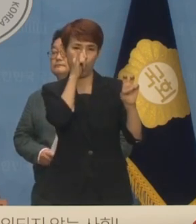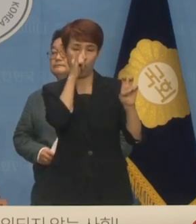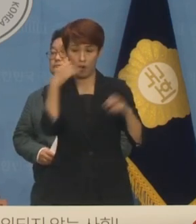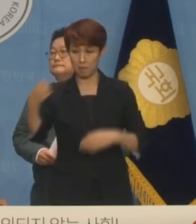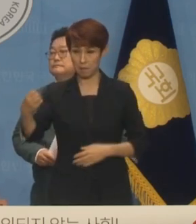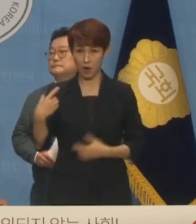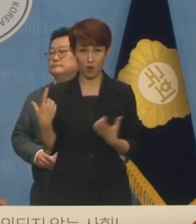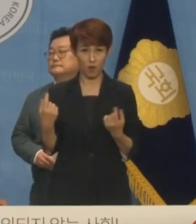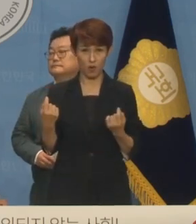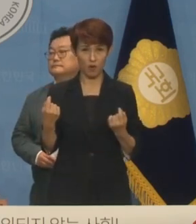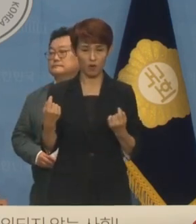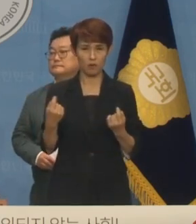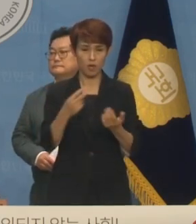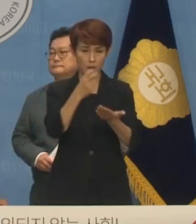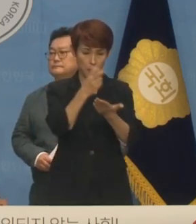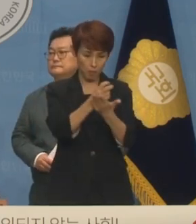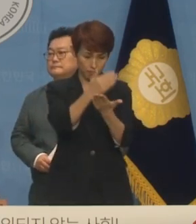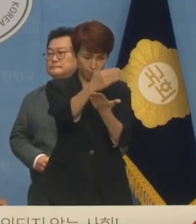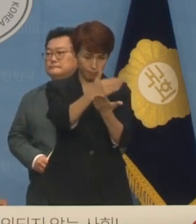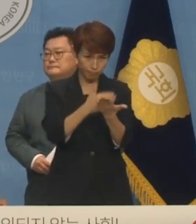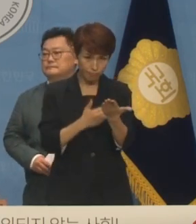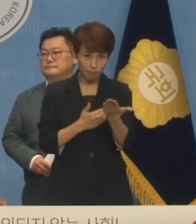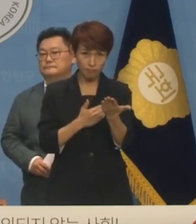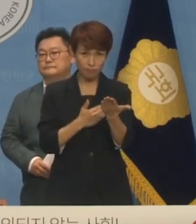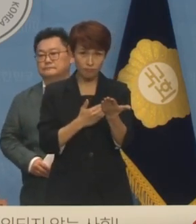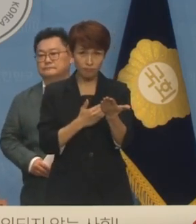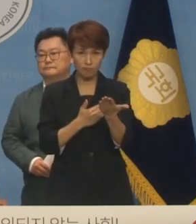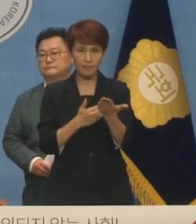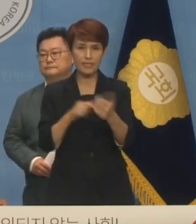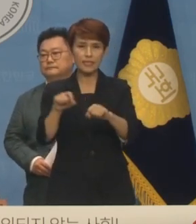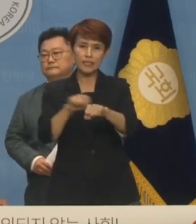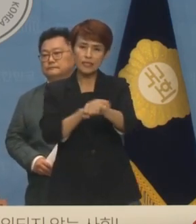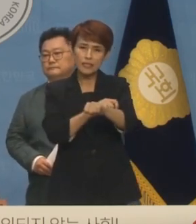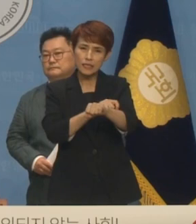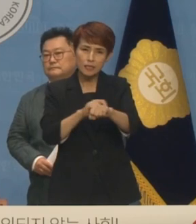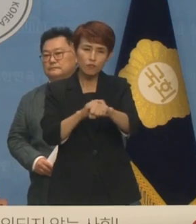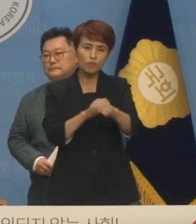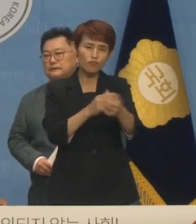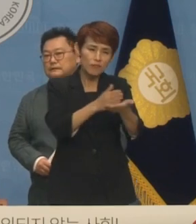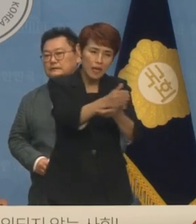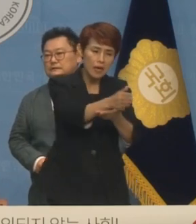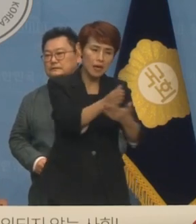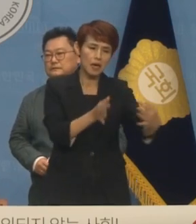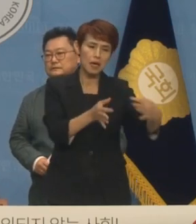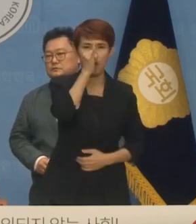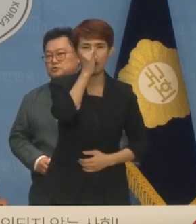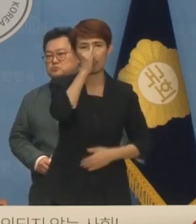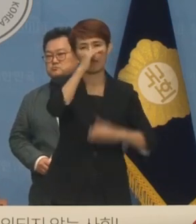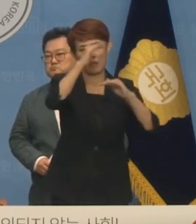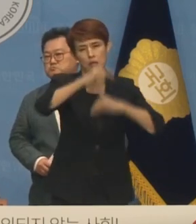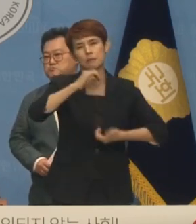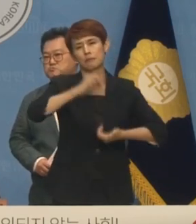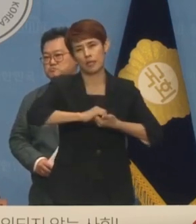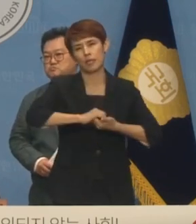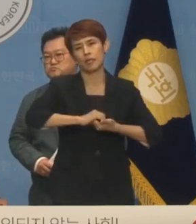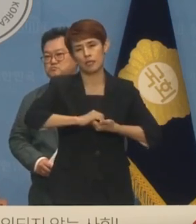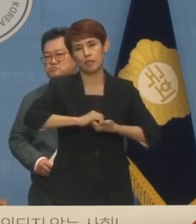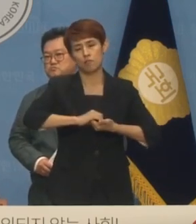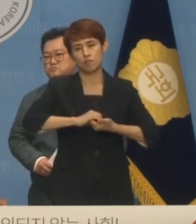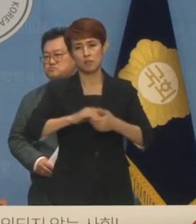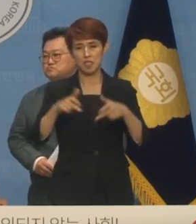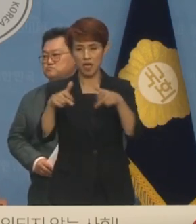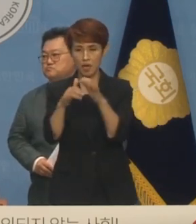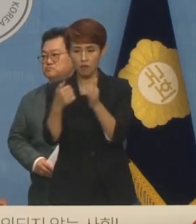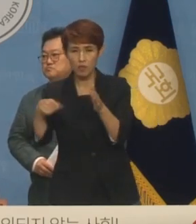말씀하신 대로 이러한 법률들은 특정 분야와 영역에 한정된 내용을 담고 있습니다. 장애인 등을